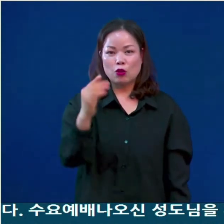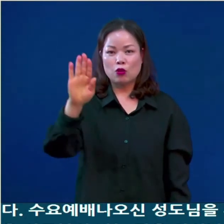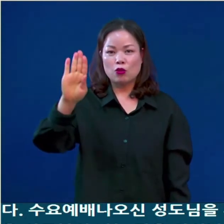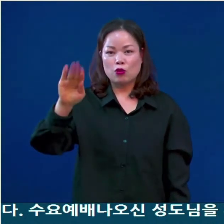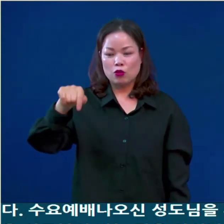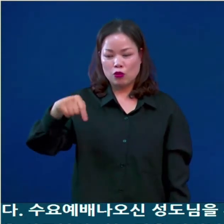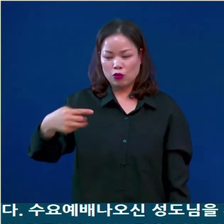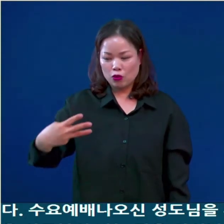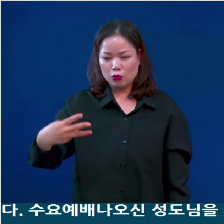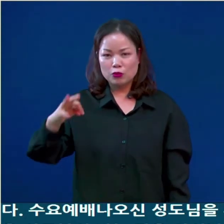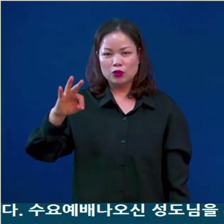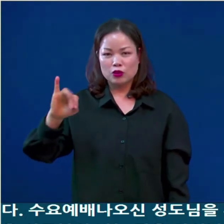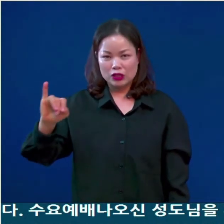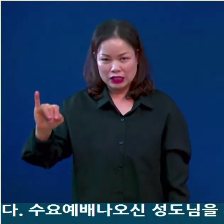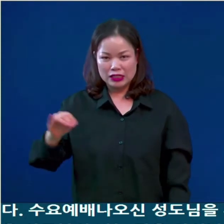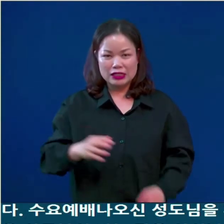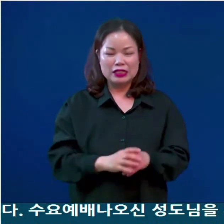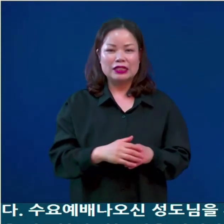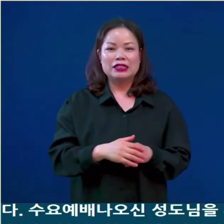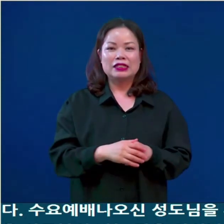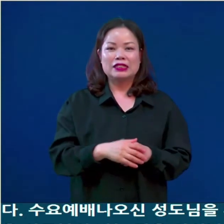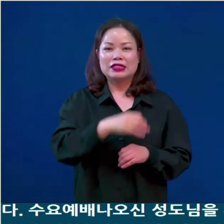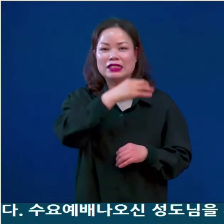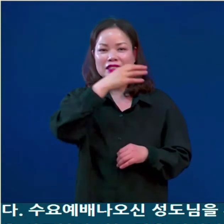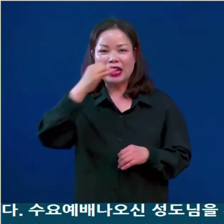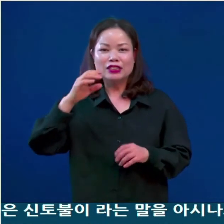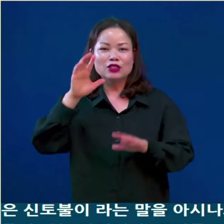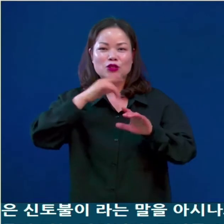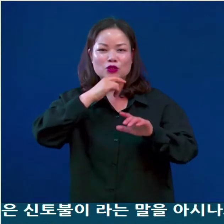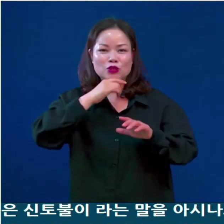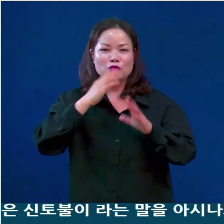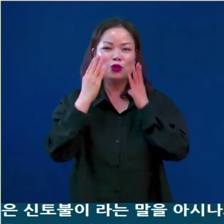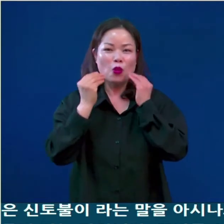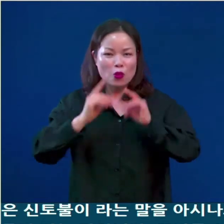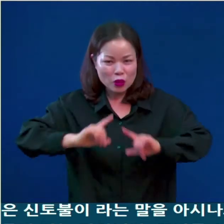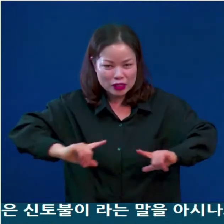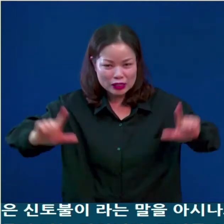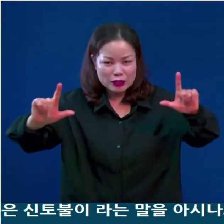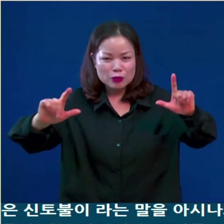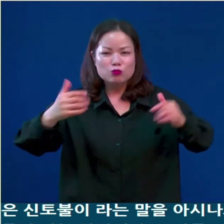신나는 토요일, 불타는 이 밤. 알고 계시나요?